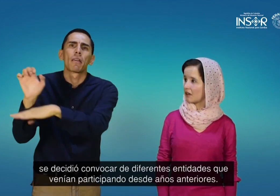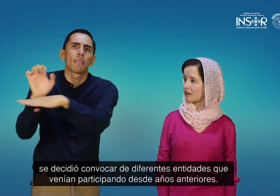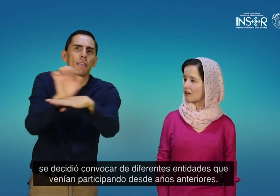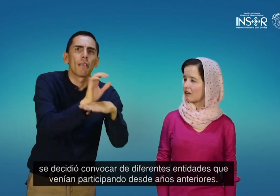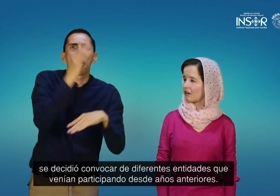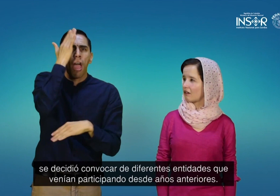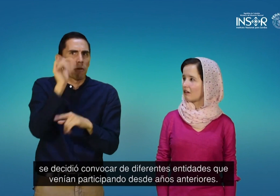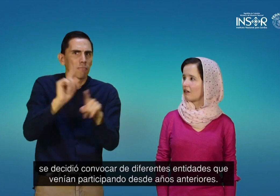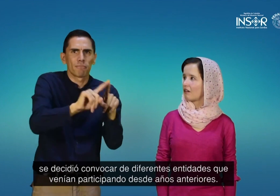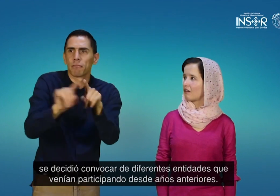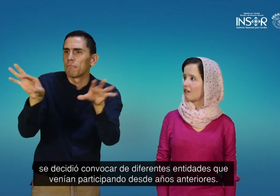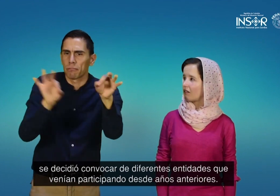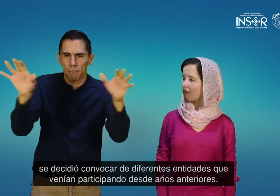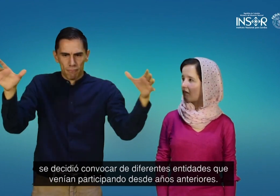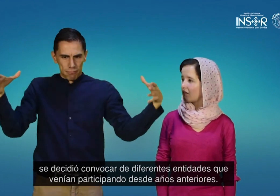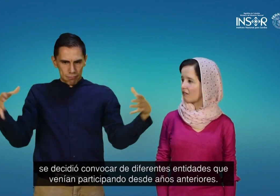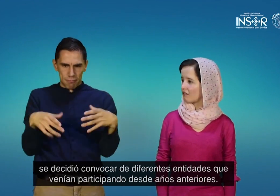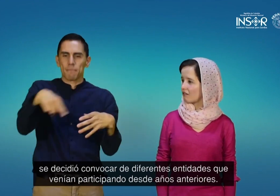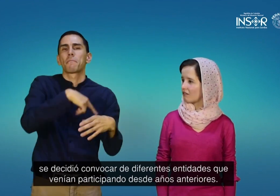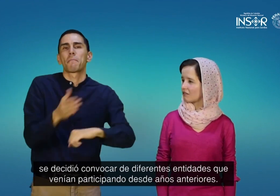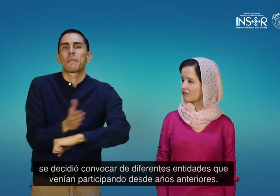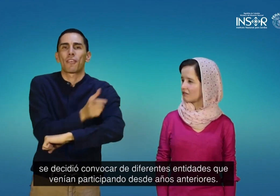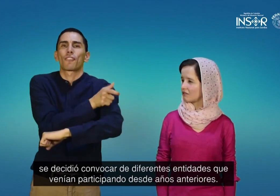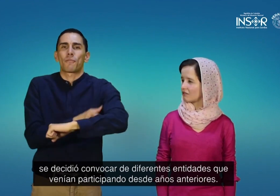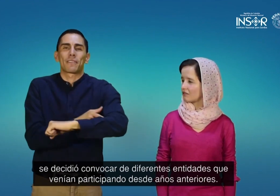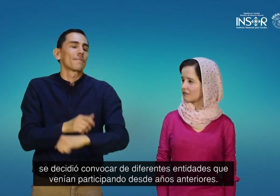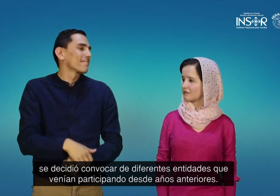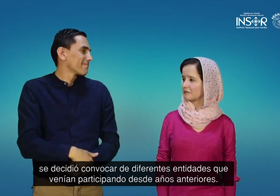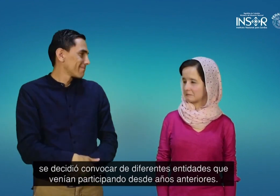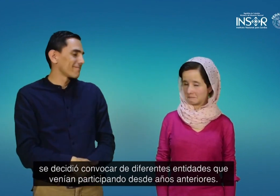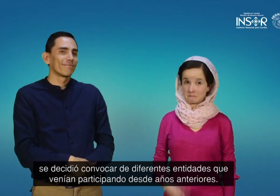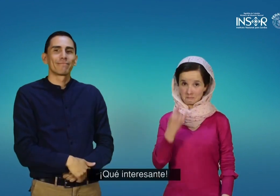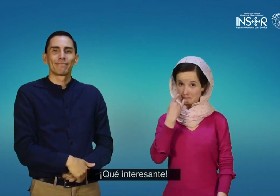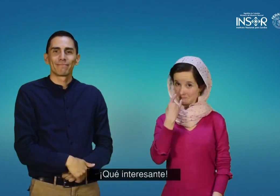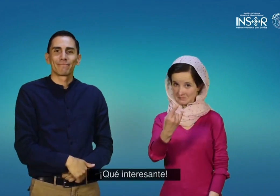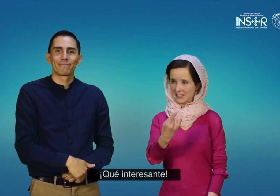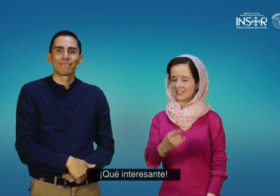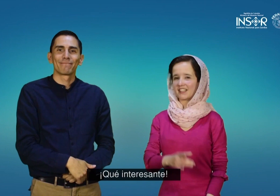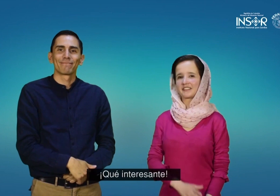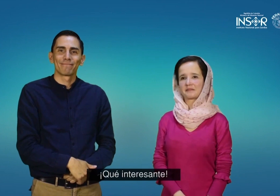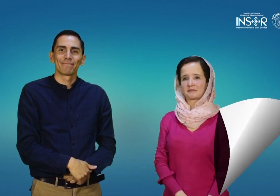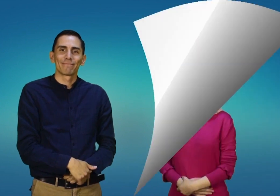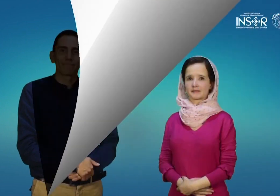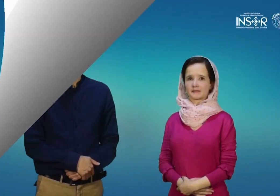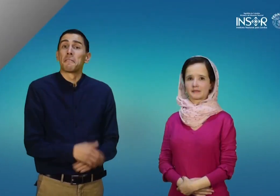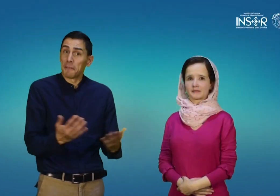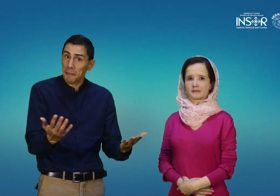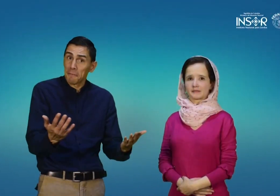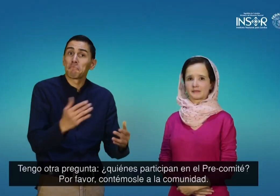de diferentes entidades que venían participando desde años anteriores. ¡Qué interesante! Tengo otra